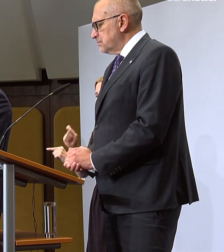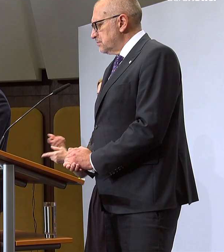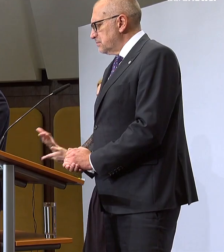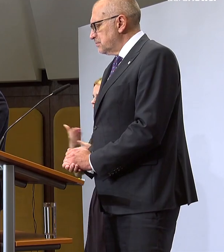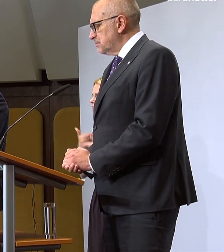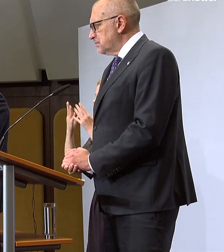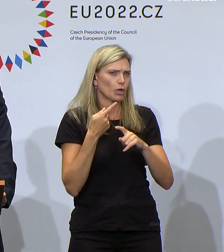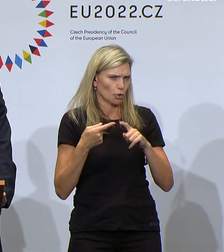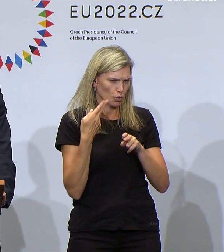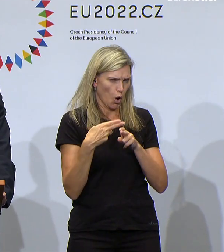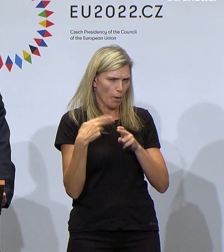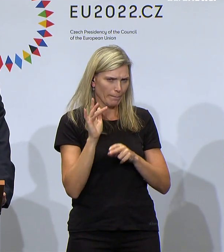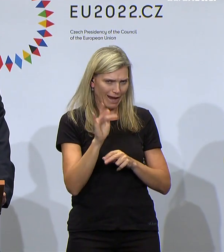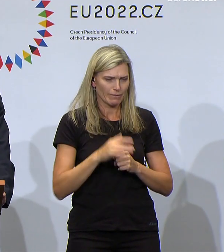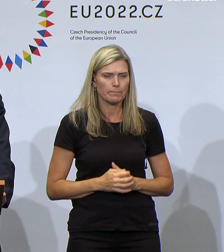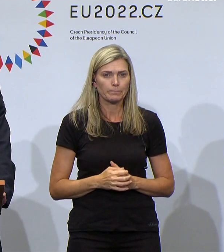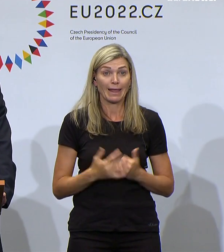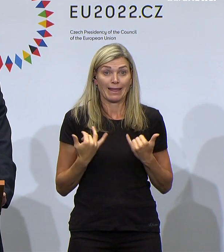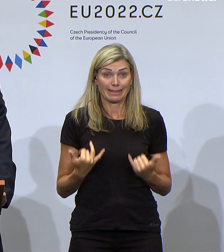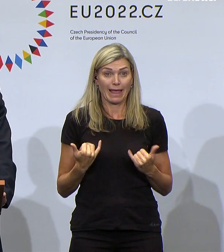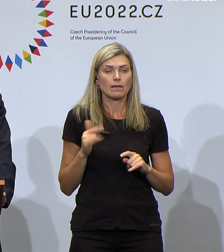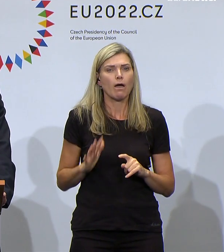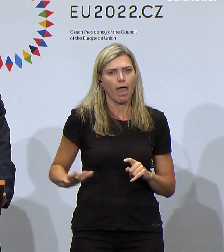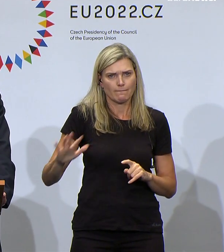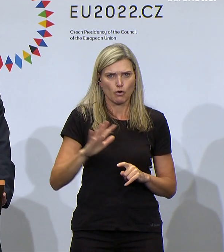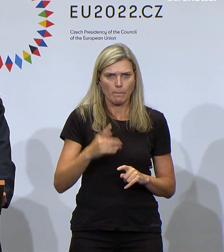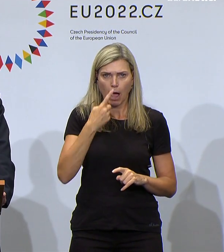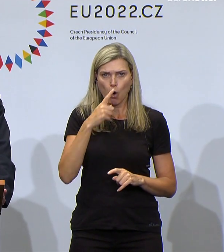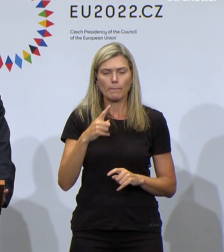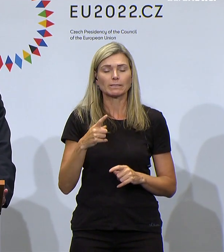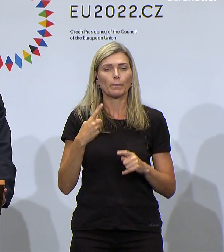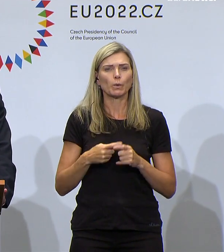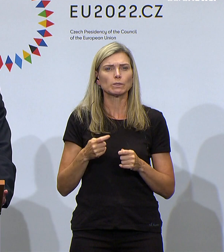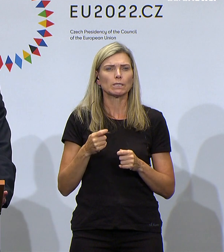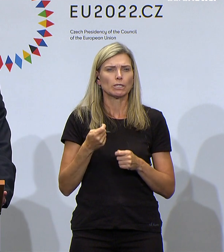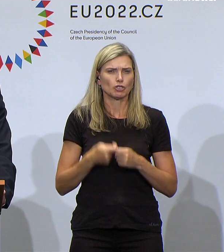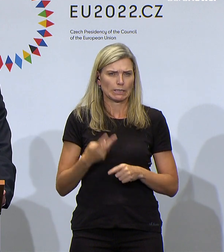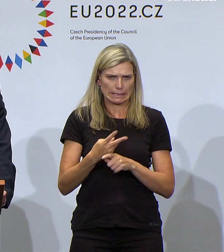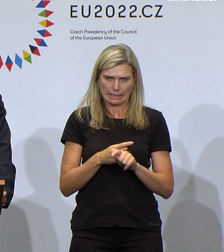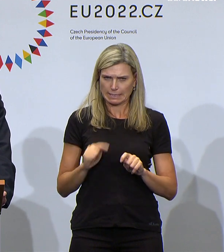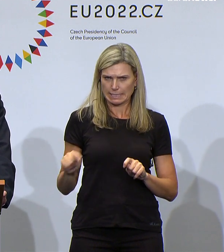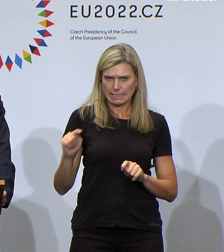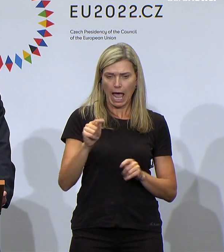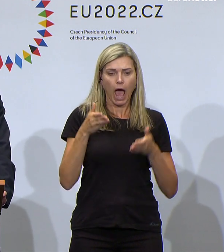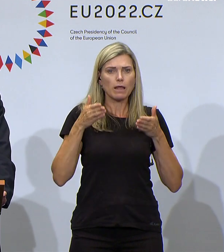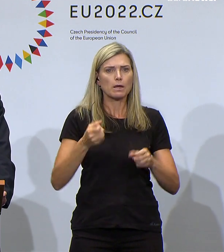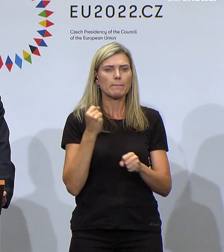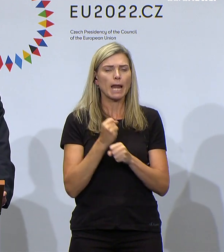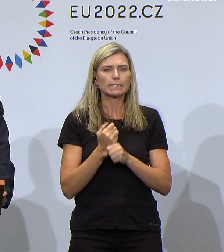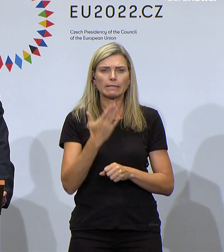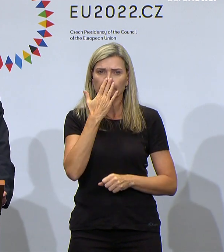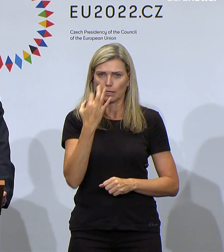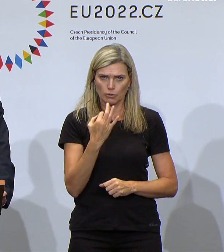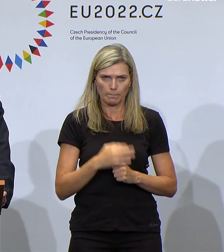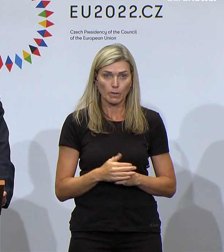sefcovic ha destacado lo que la comisión europea está trabajando actualmente junto